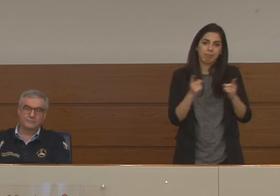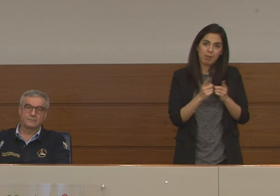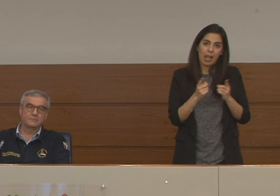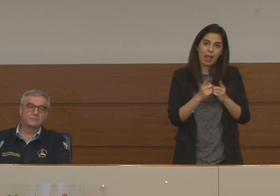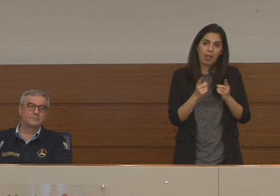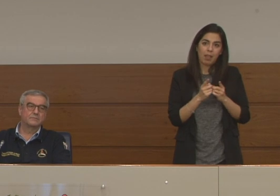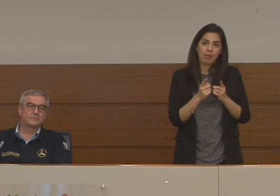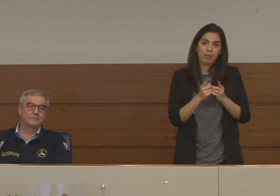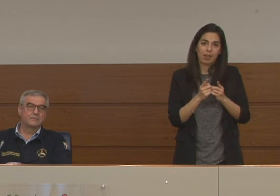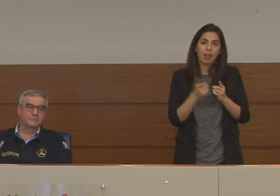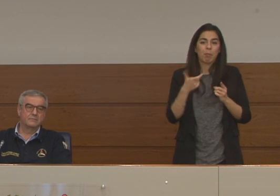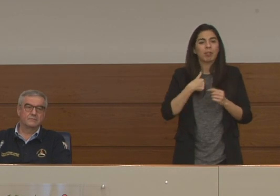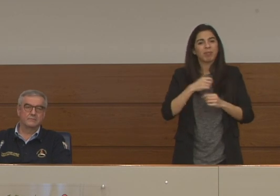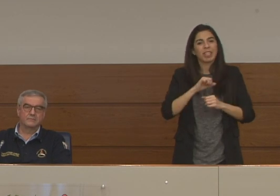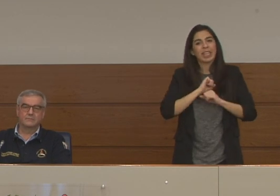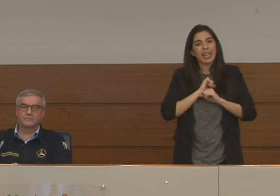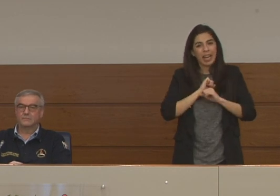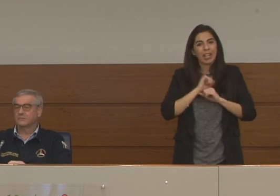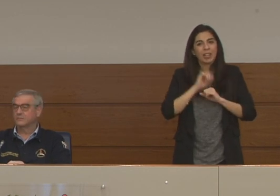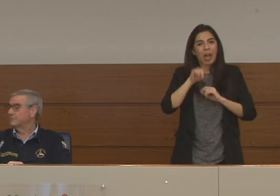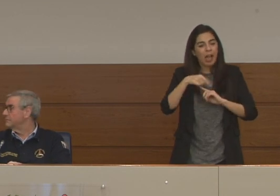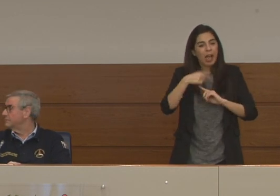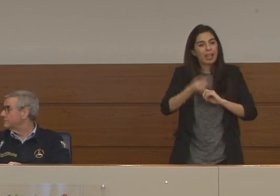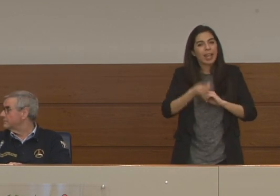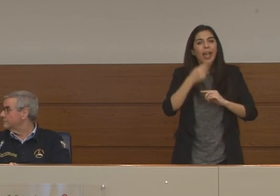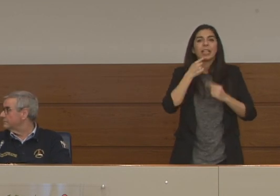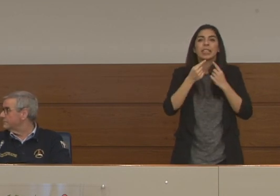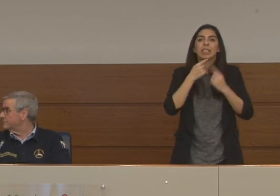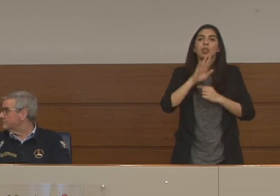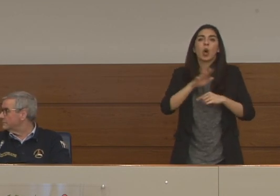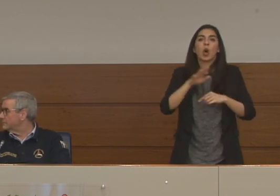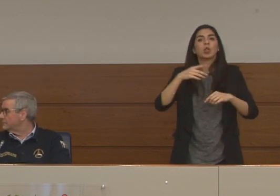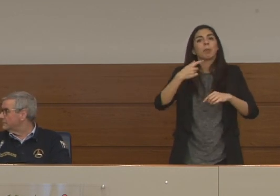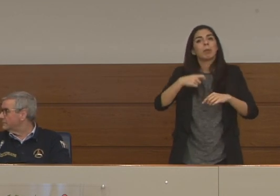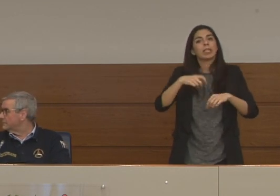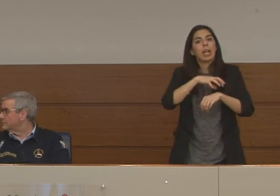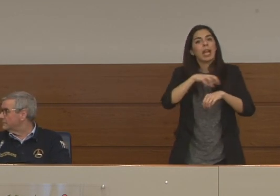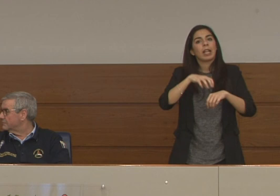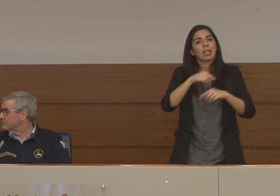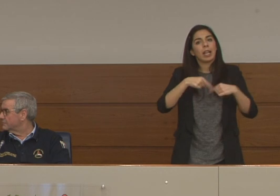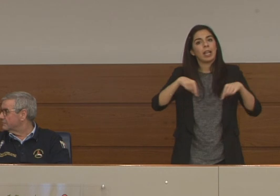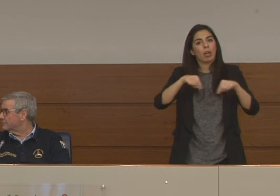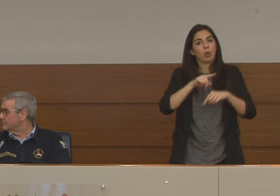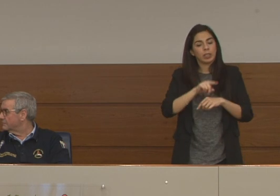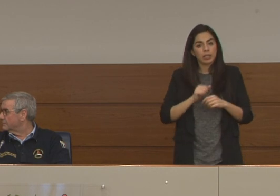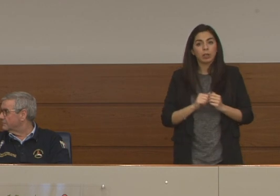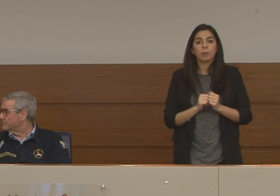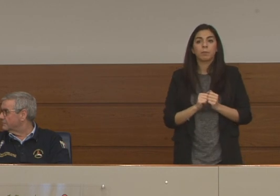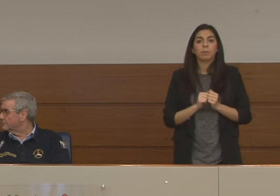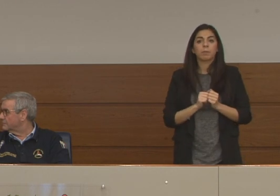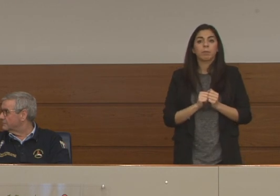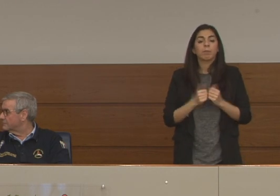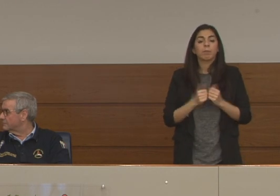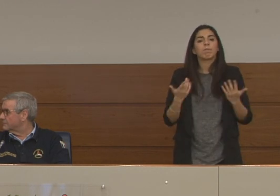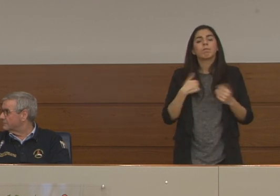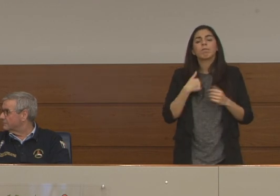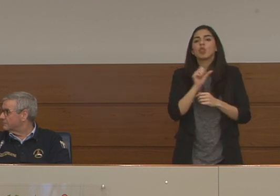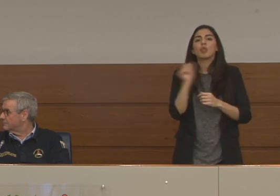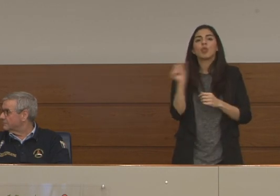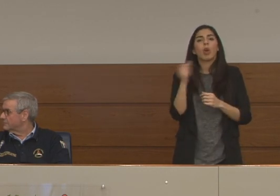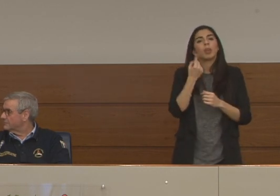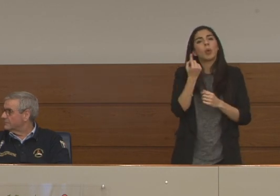credo sia anche molto importante quello che dira il presidente del consiglio io vi lascio solo una riflessione che